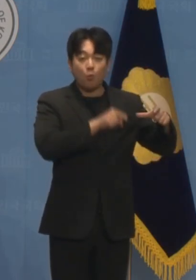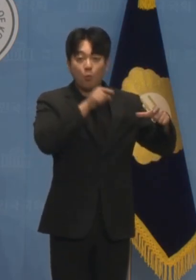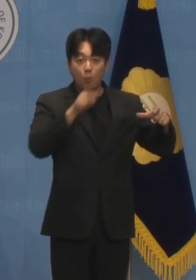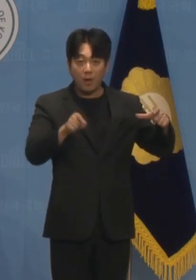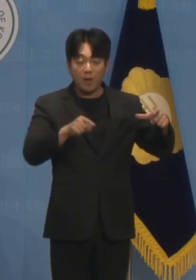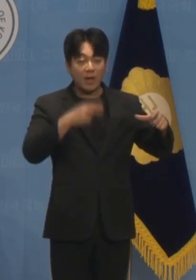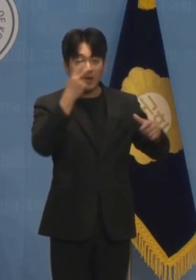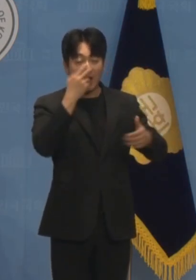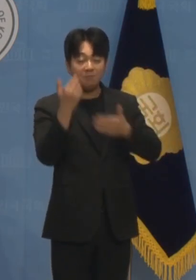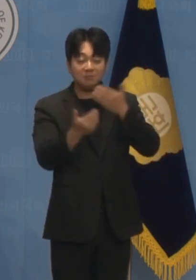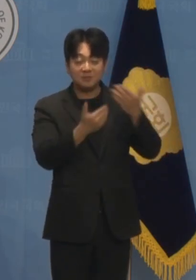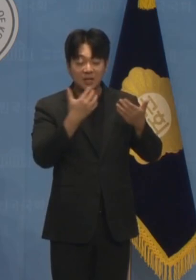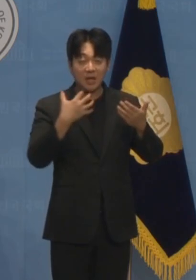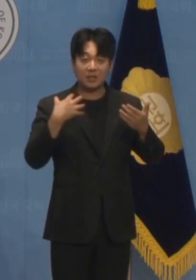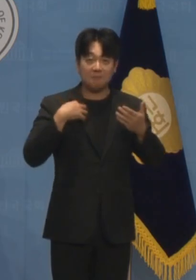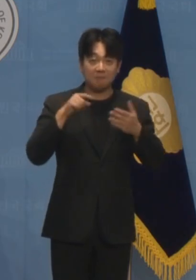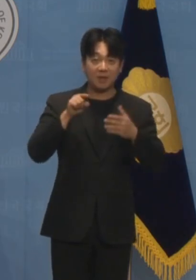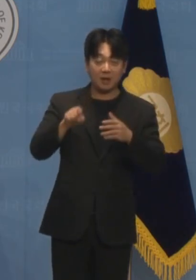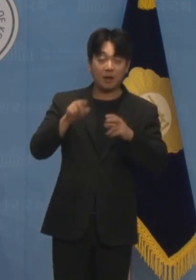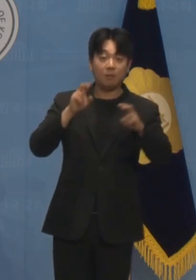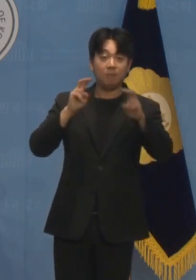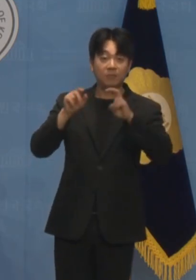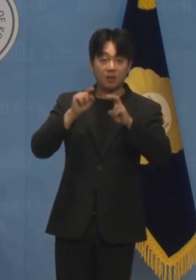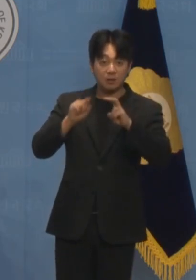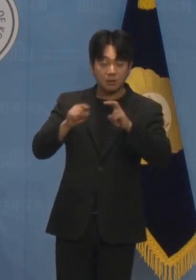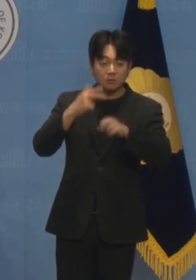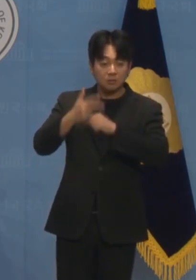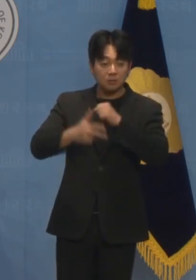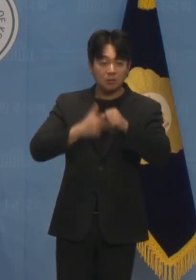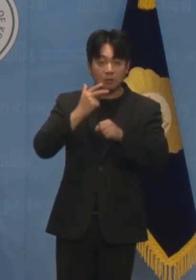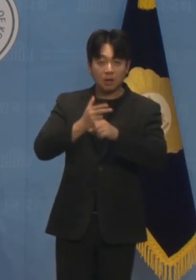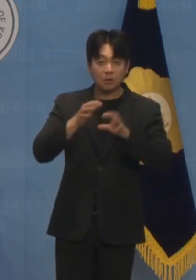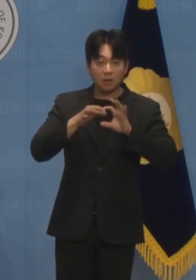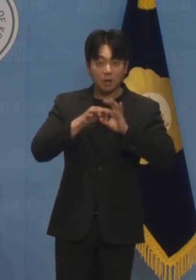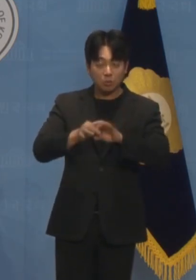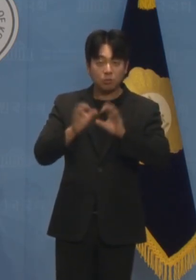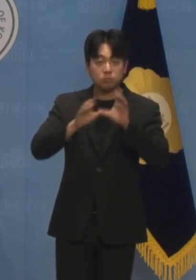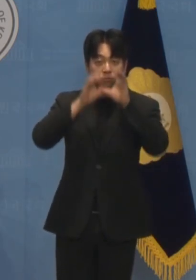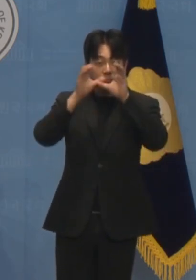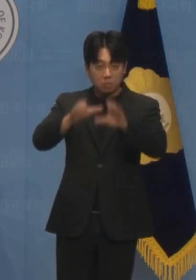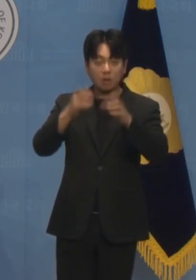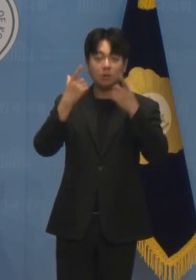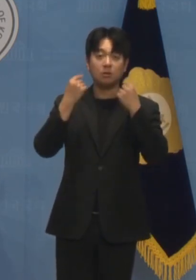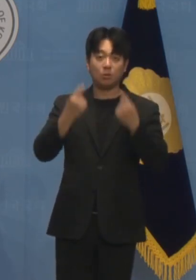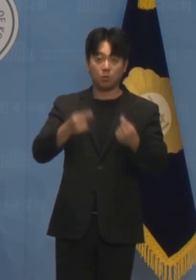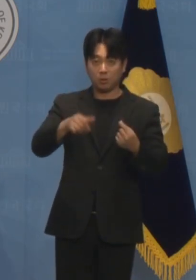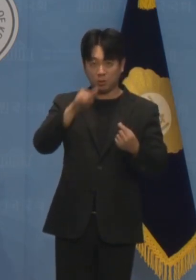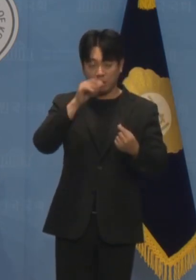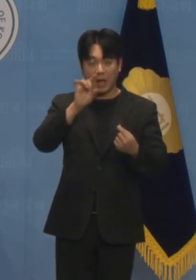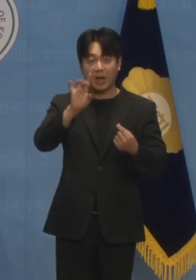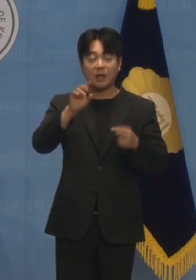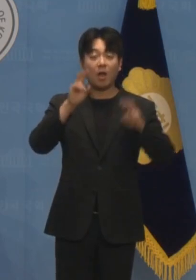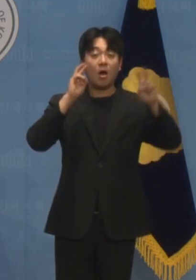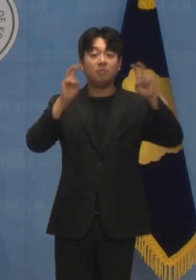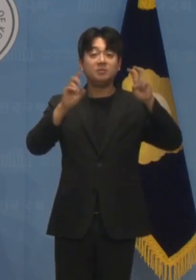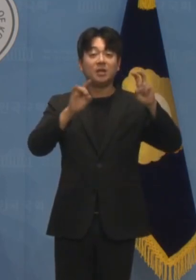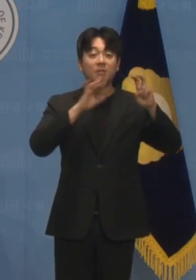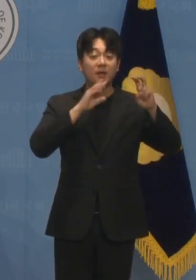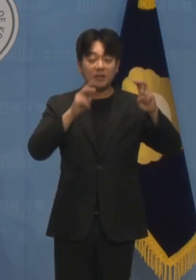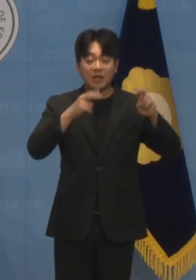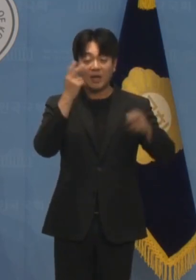7년 연속 대한체육회와 50여 개 종목단체 회계감사를 한 업체에 몰아주고